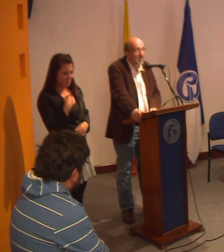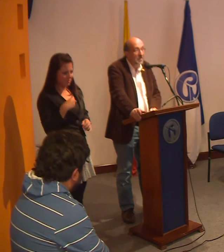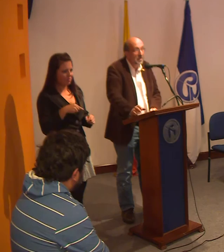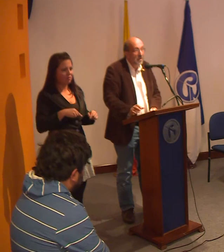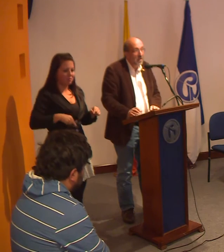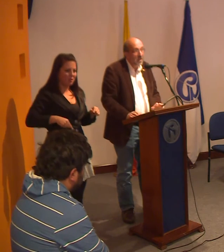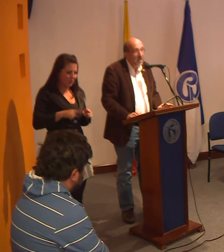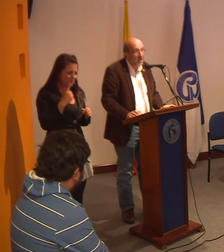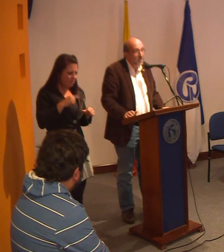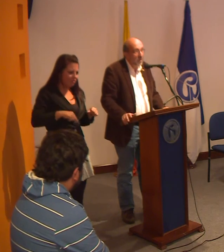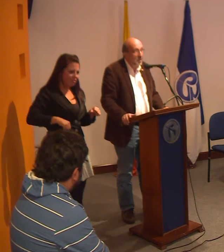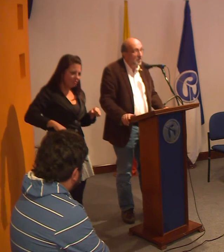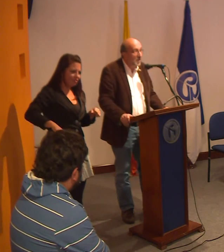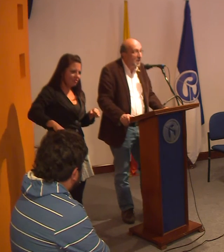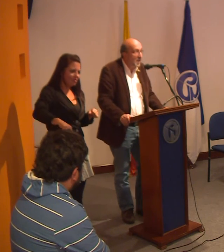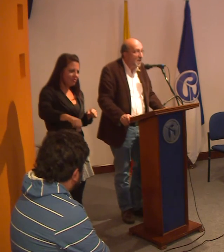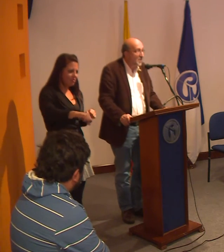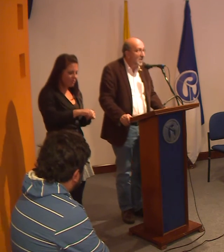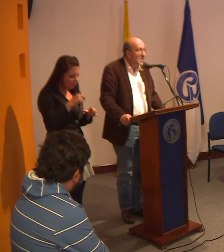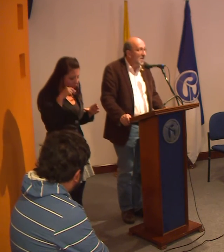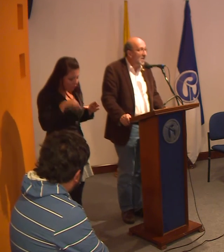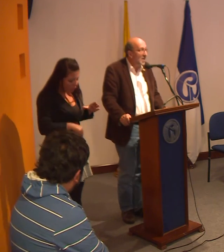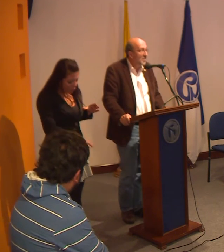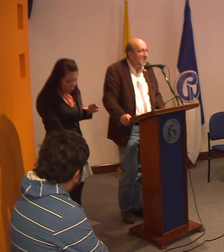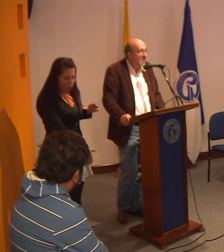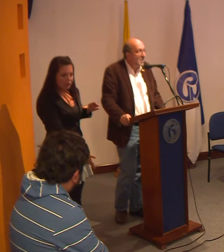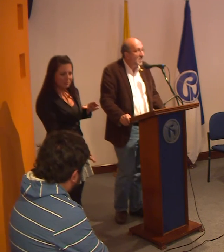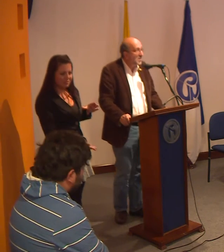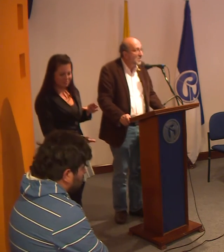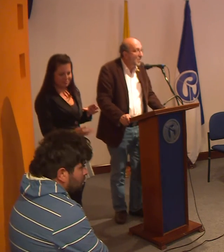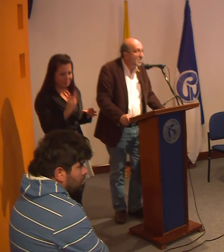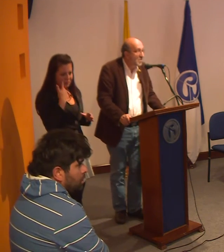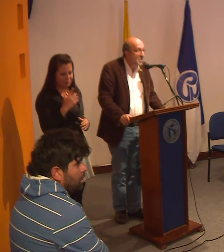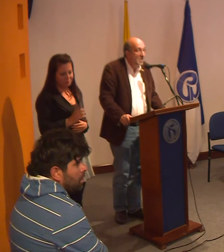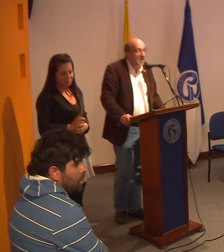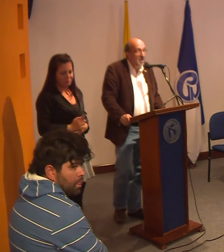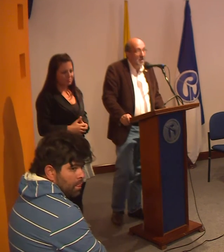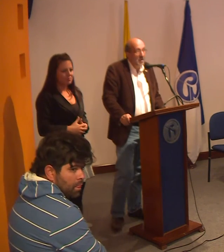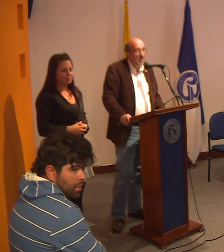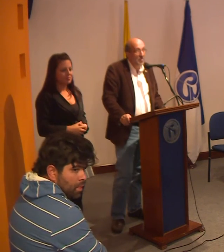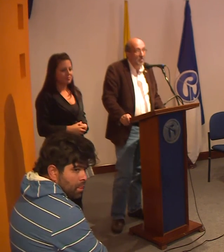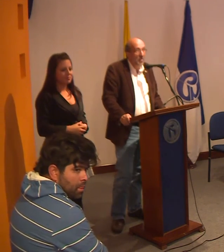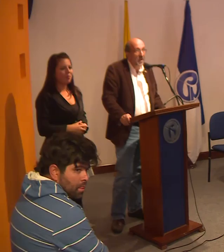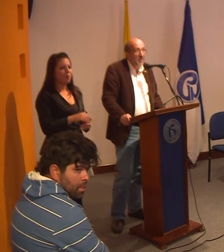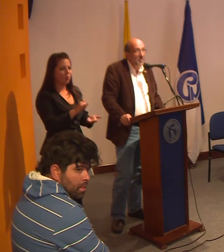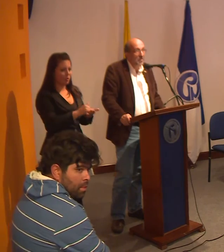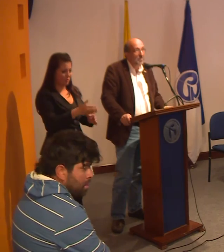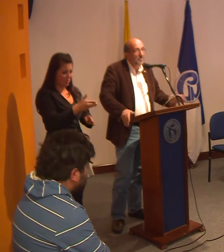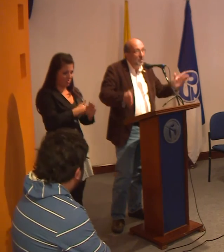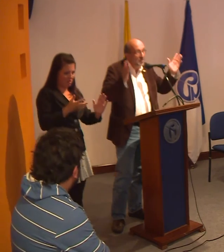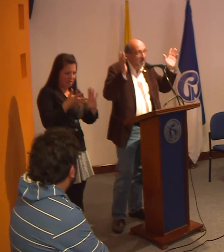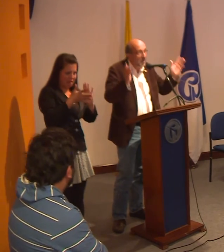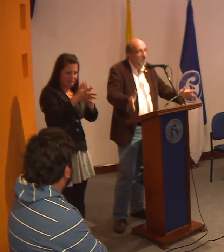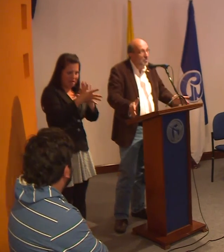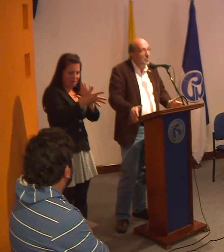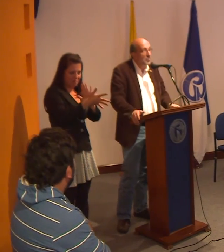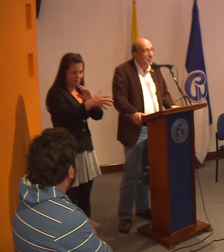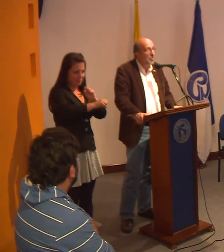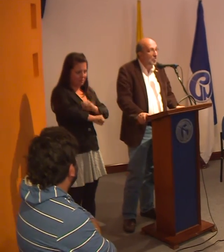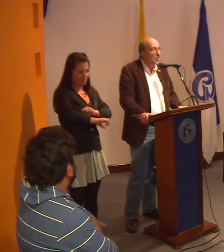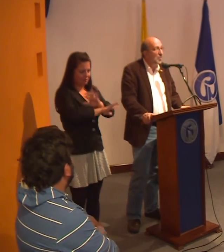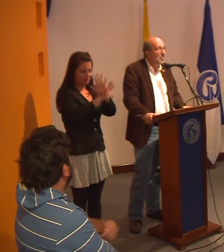fondo. Y es por eso que claramente dije en mi intervención que en su momento